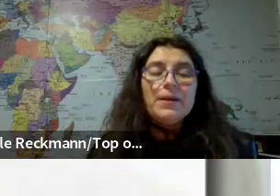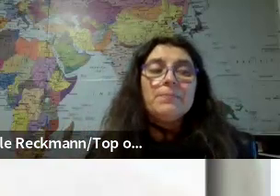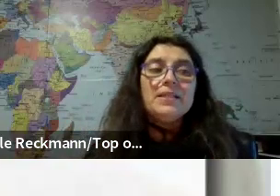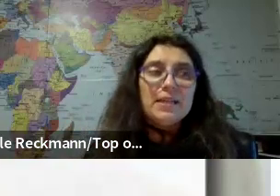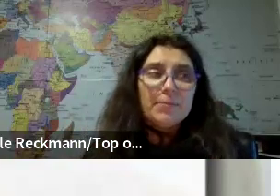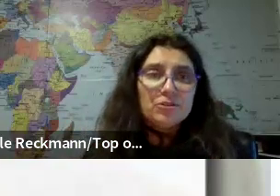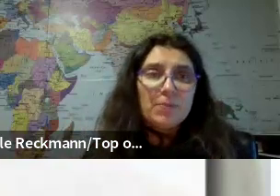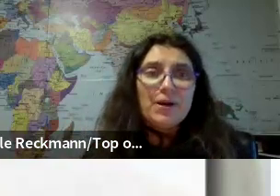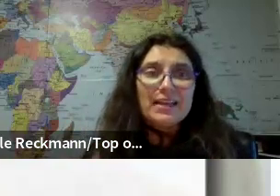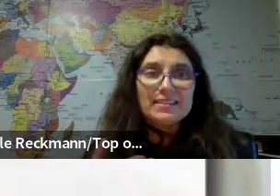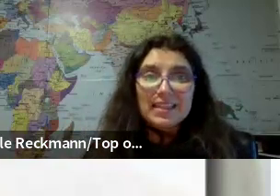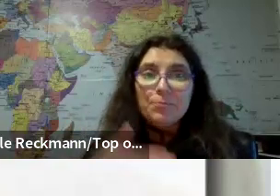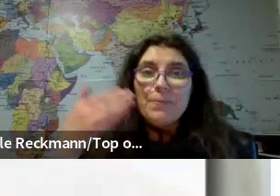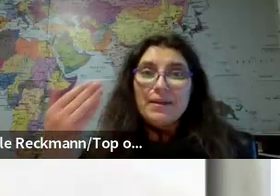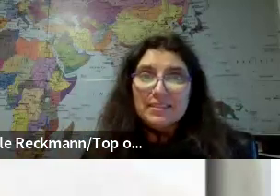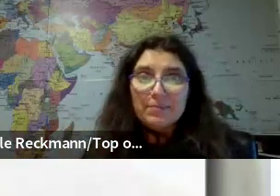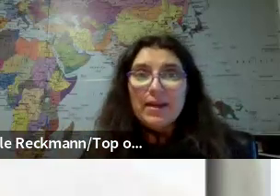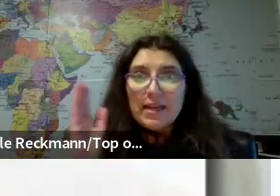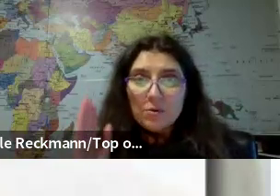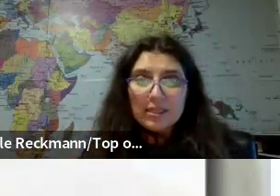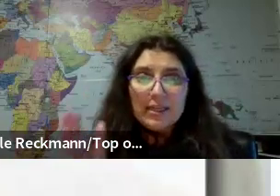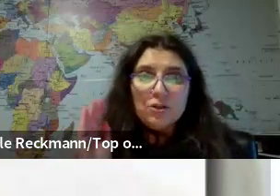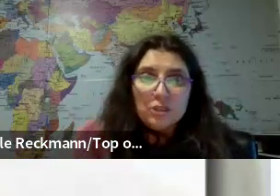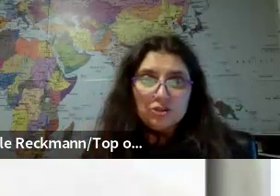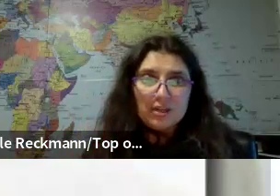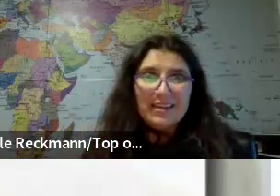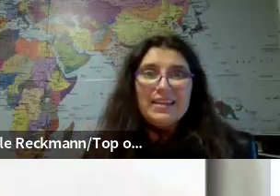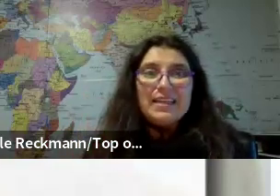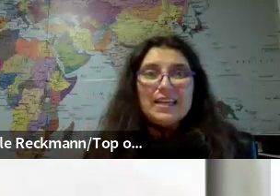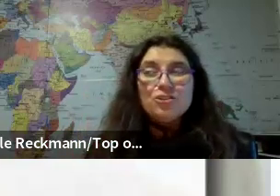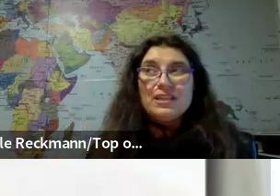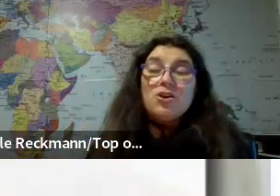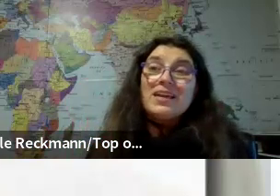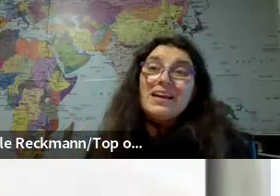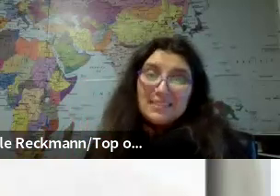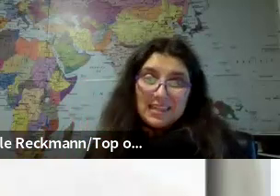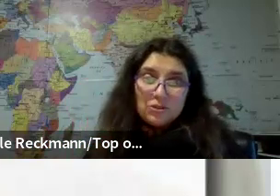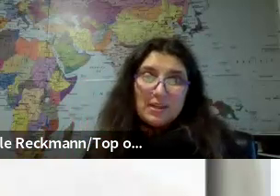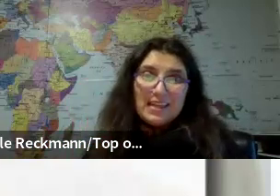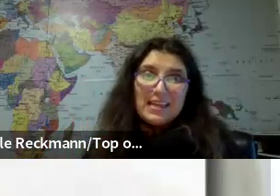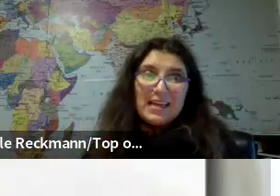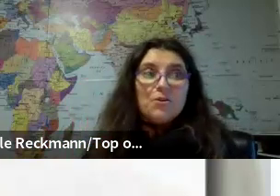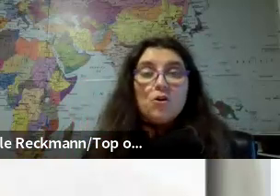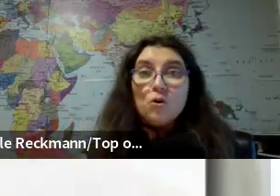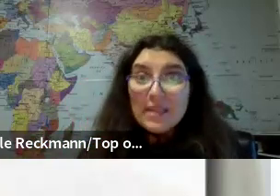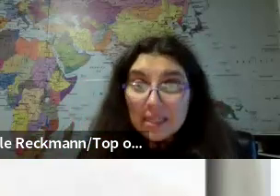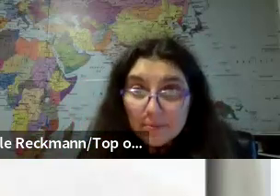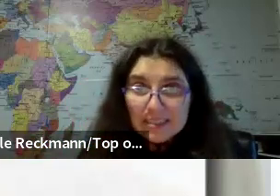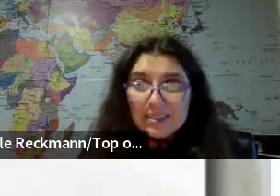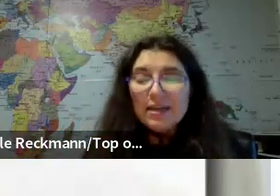permanente, permiten que las personas puedan acceder, puedan participar en igualdad de condiciones. Entonces, lo que hace esto es que o